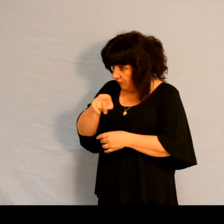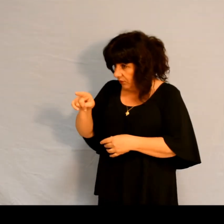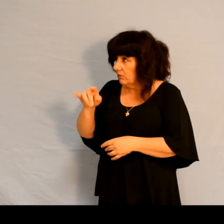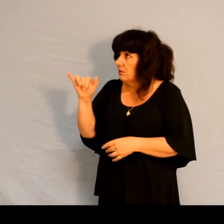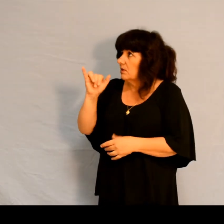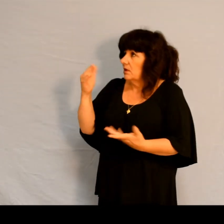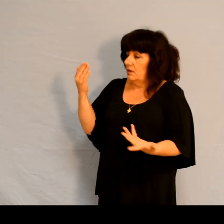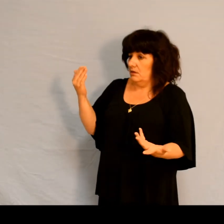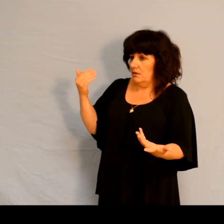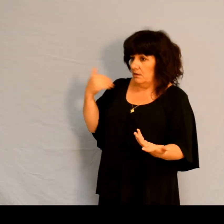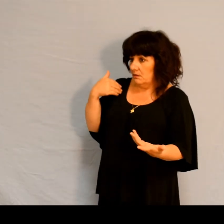l'arbitre de vos partages?